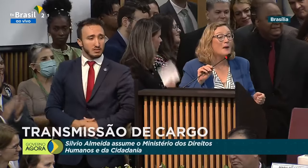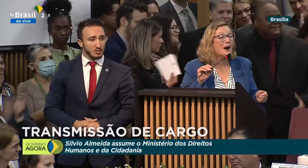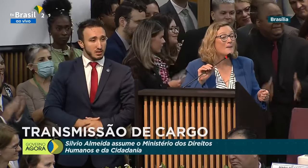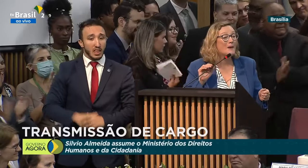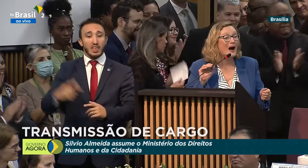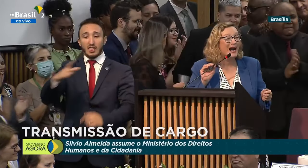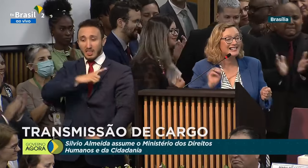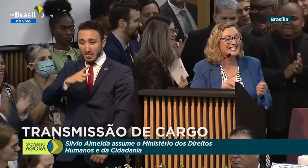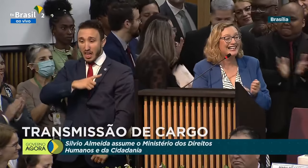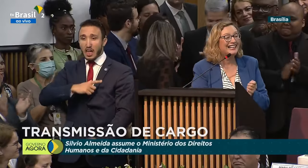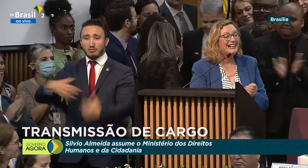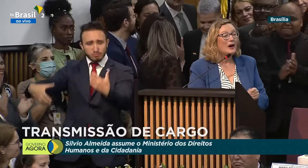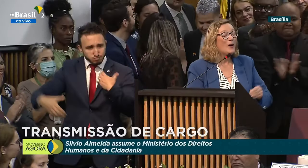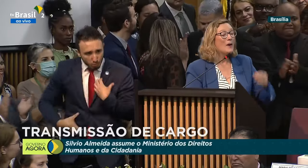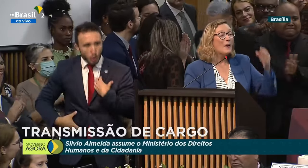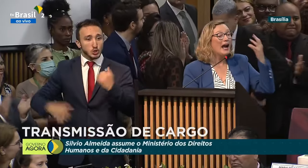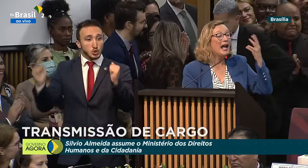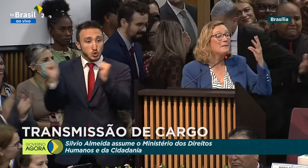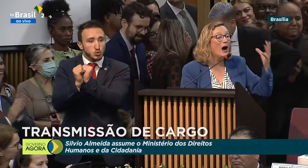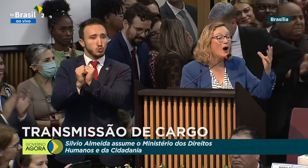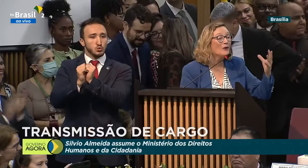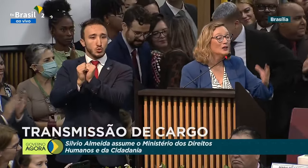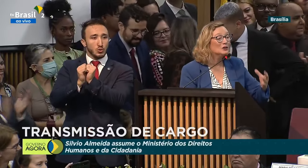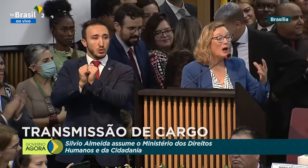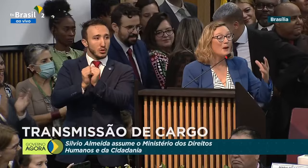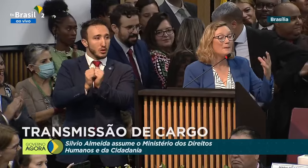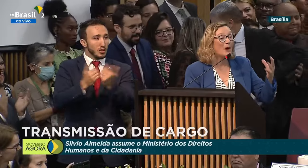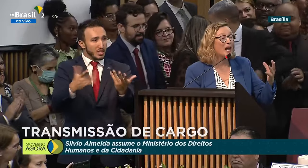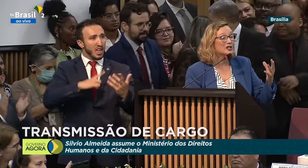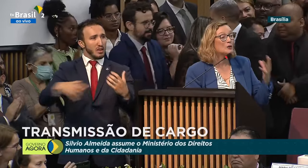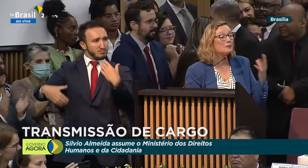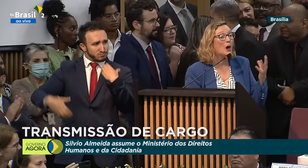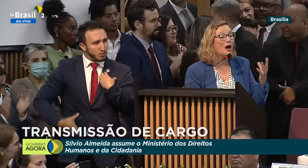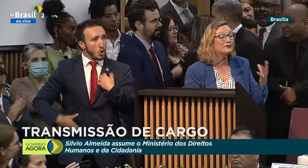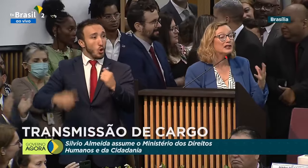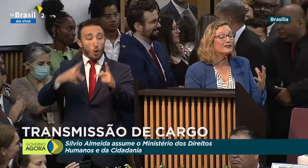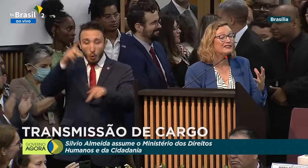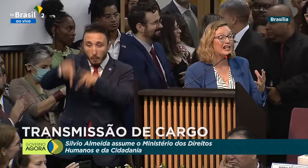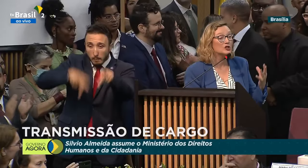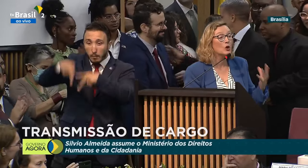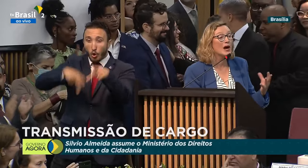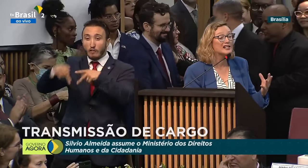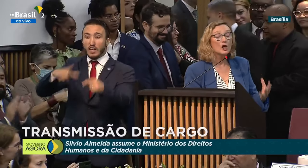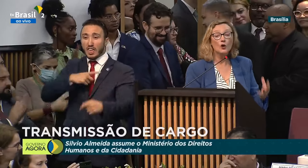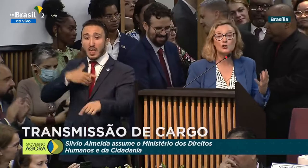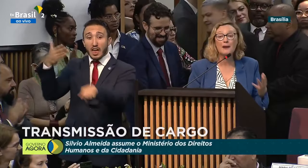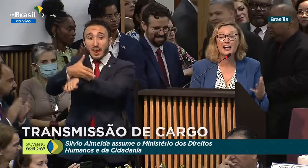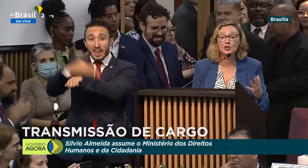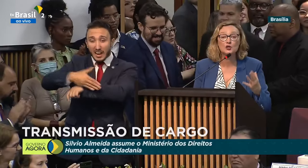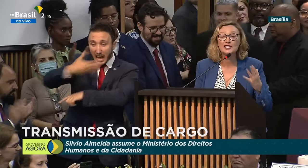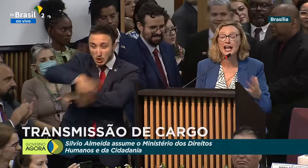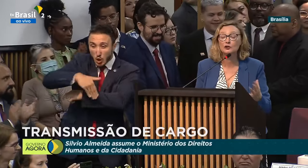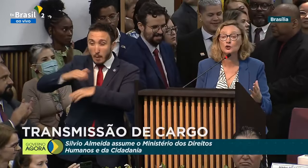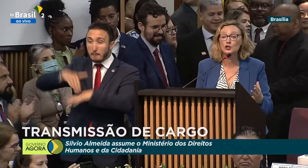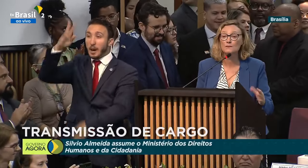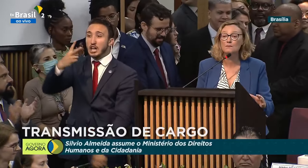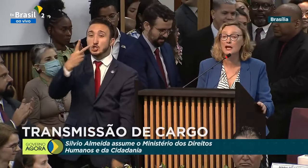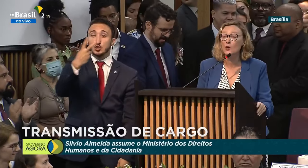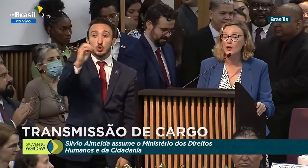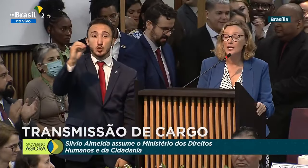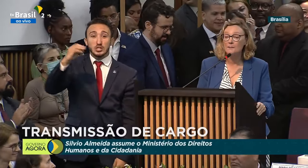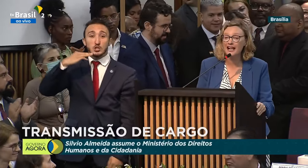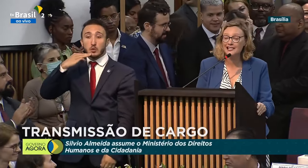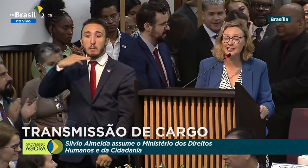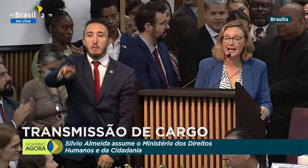Toma posse em mão Toma Posse o povo que vive nas ruas Os mais de 200